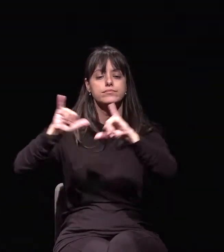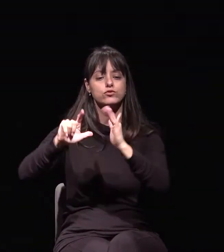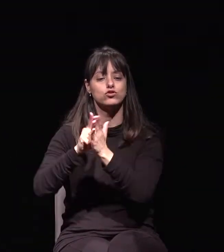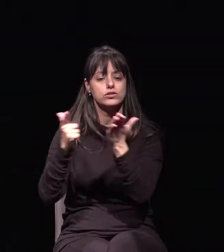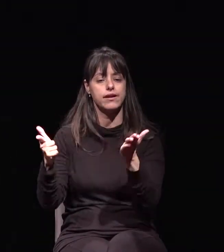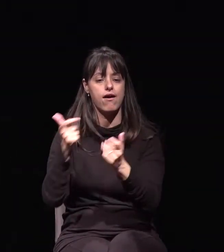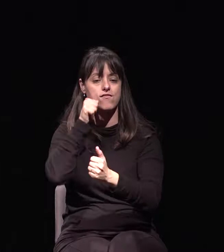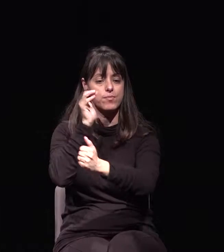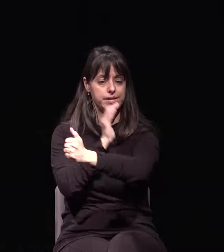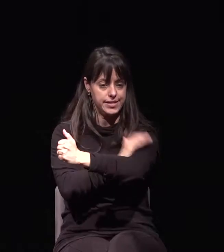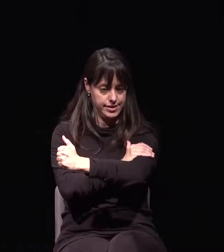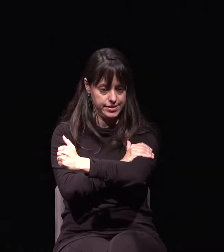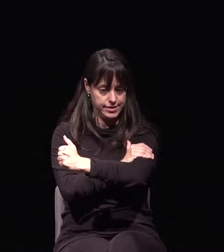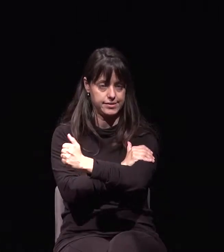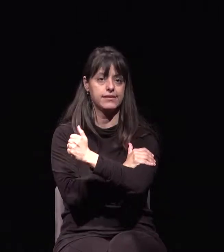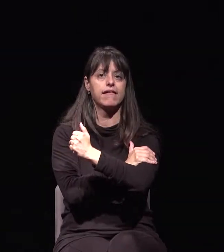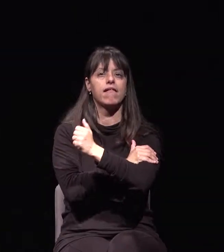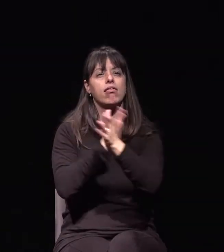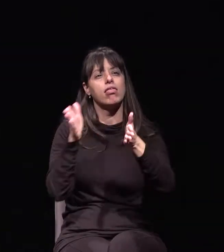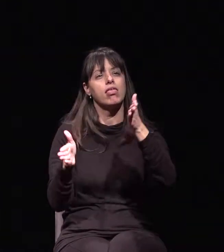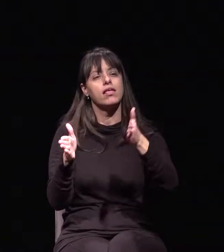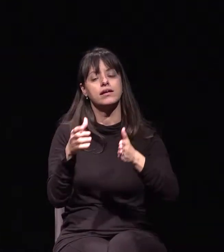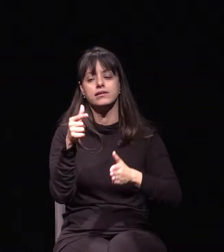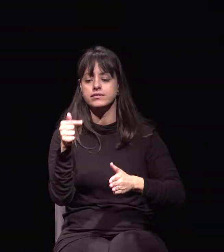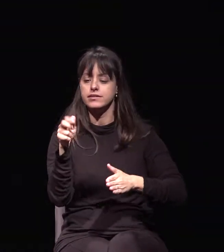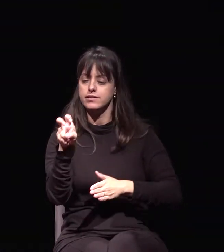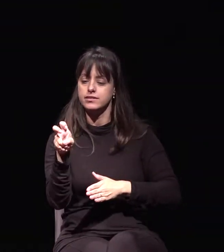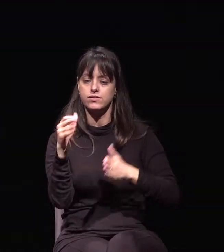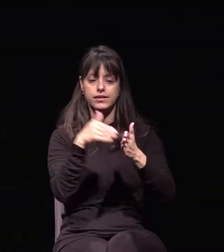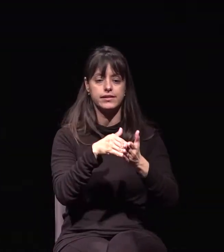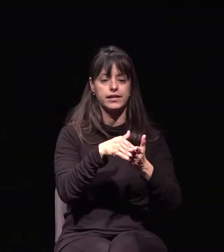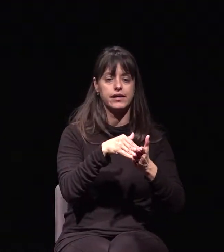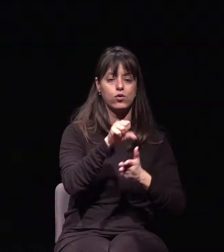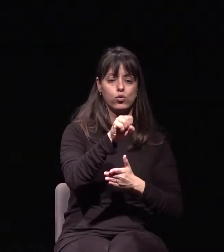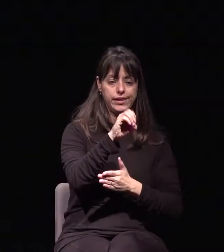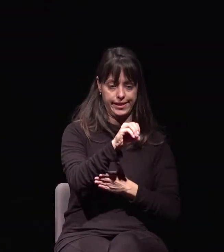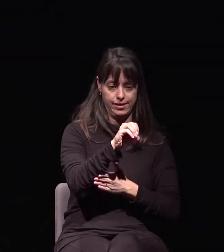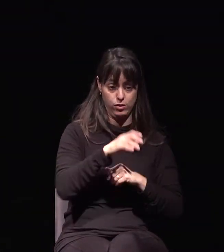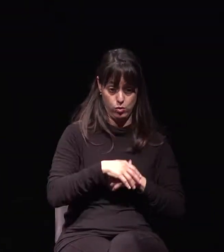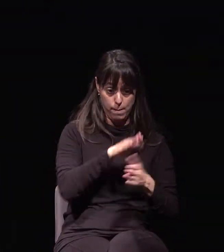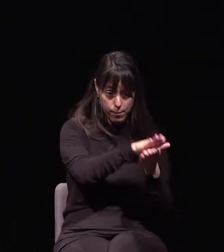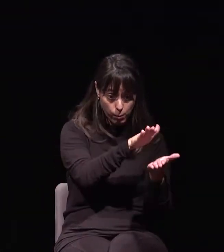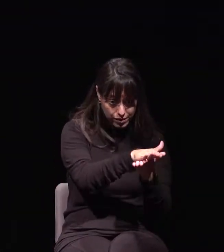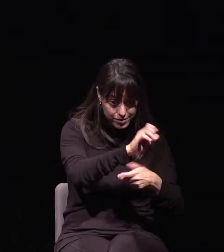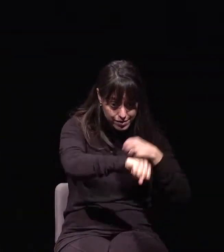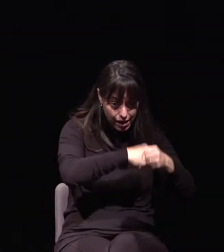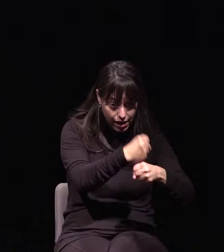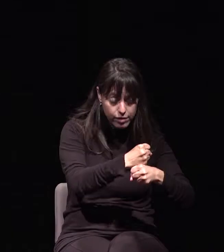Pós-Luta Armada no Brasil, de 75 a 80, do ano de 2013.